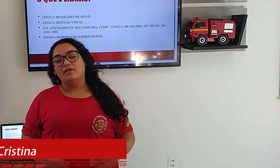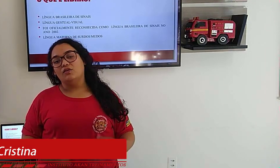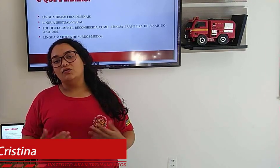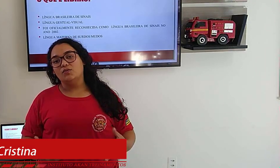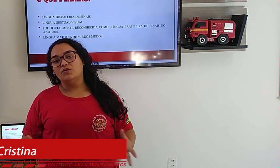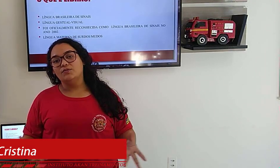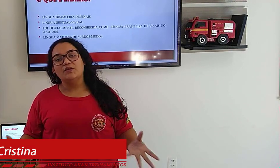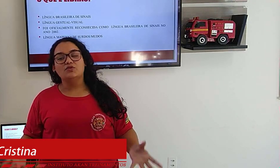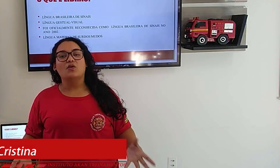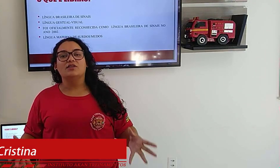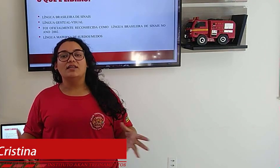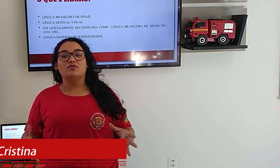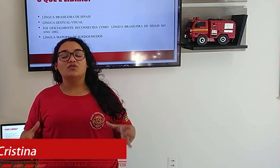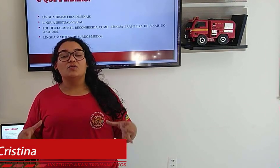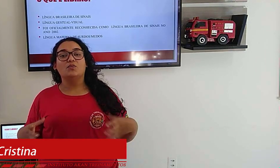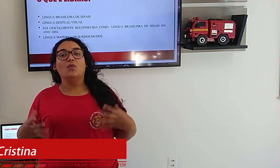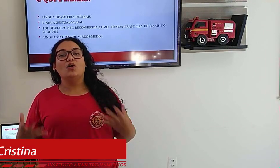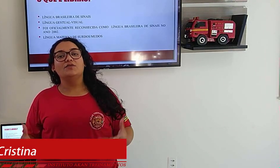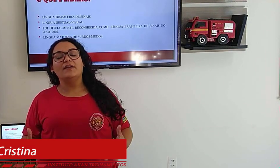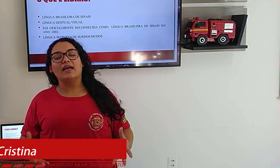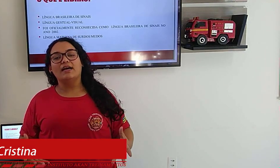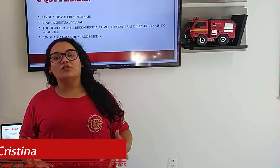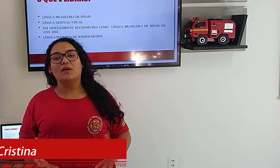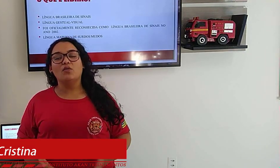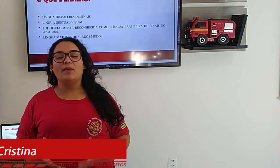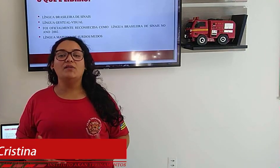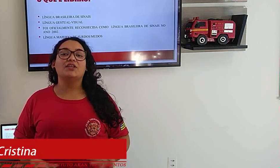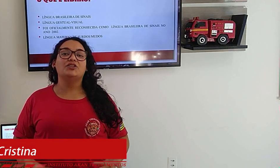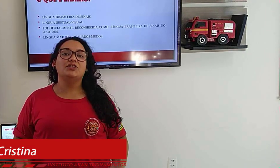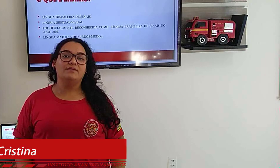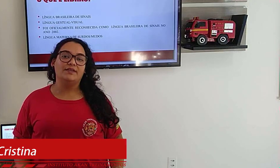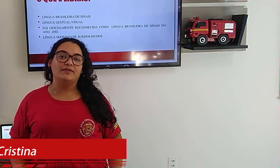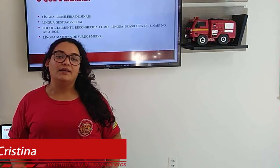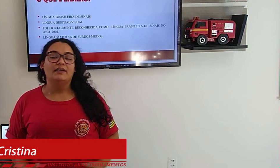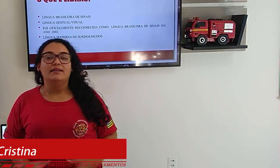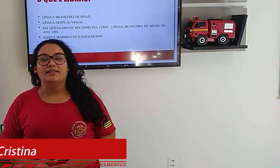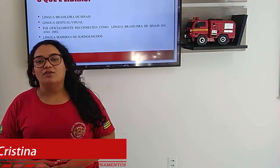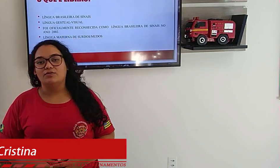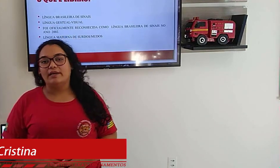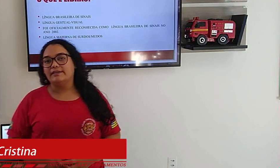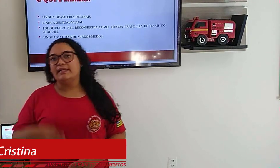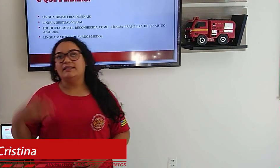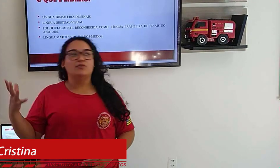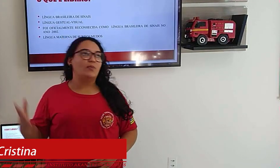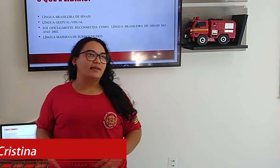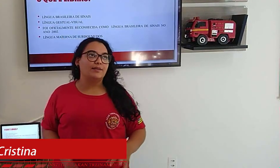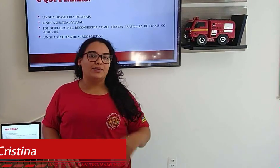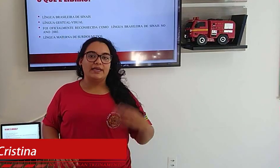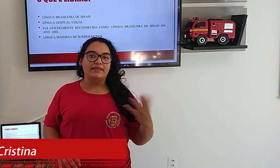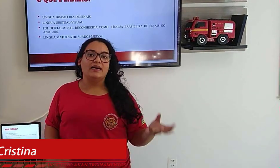Nós somos pessoas, né? Nós somos modificados pelo meio que a gente vive. Se nós nascêssemos, por exemplo, na Itália,